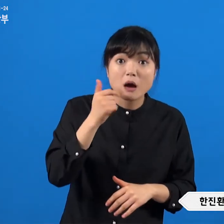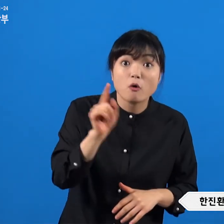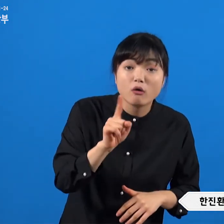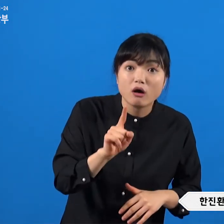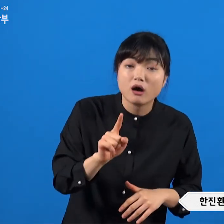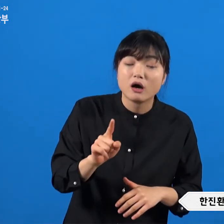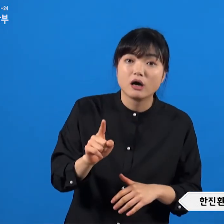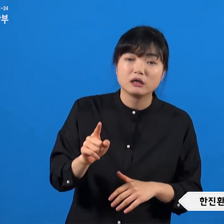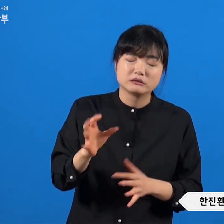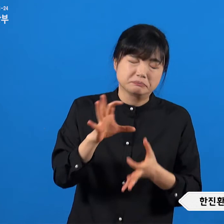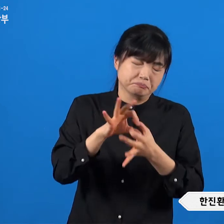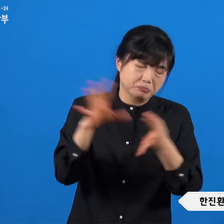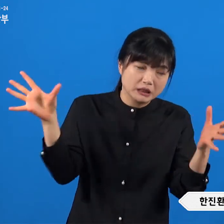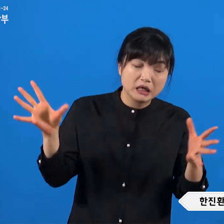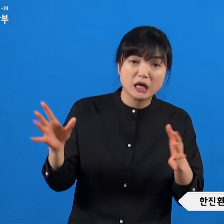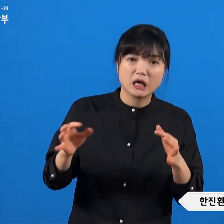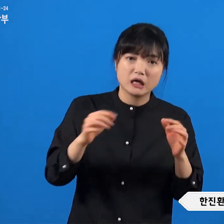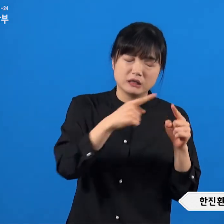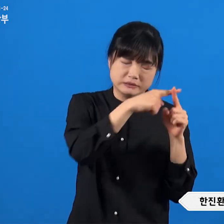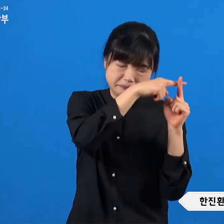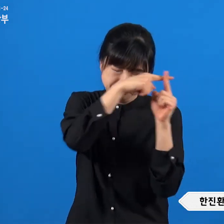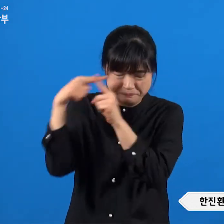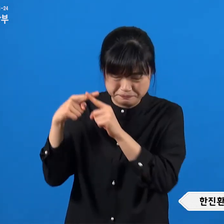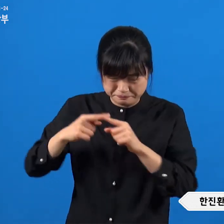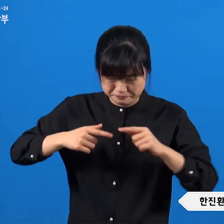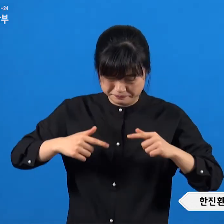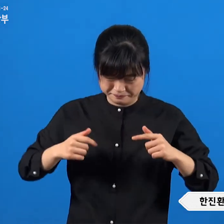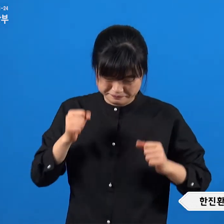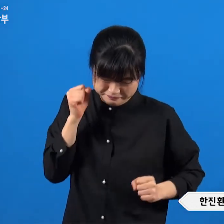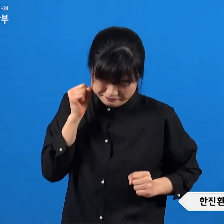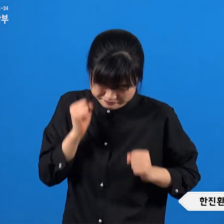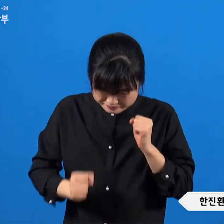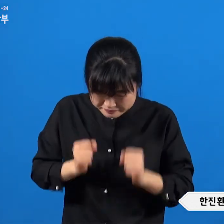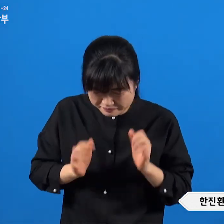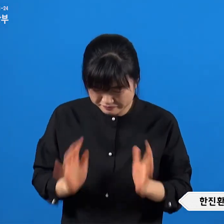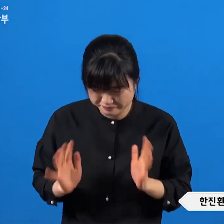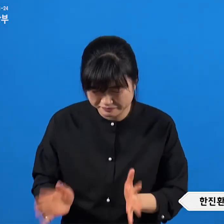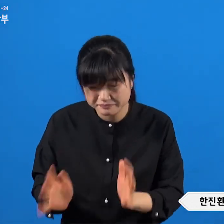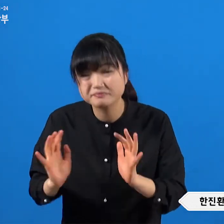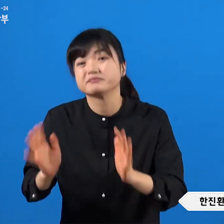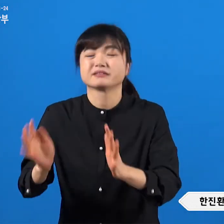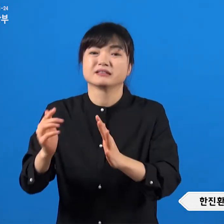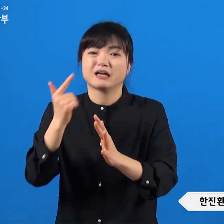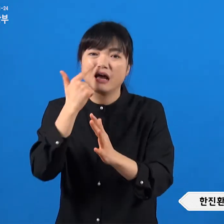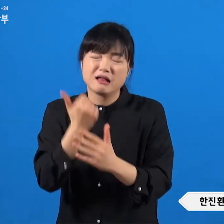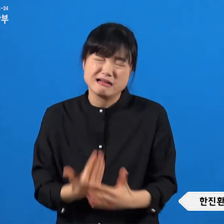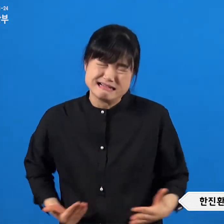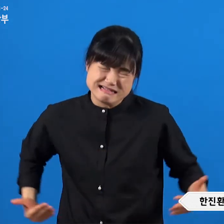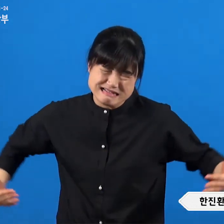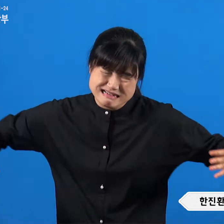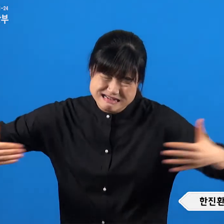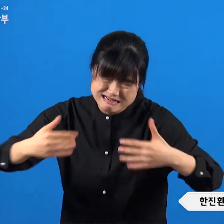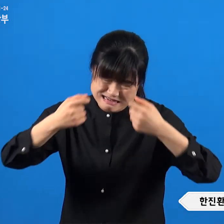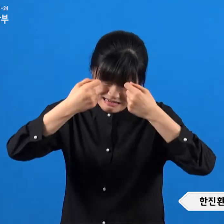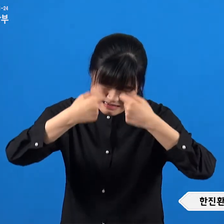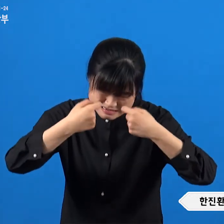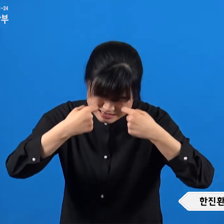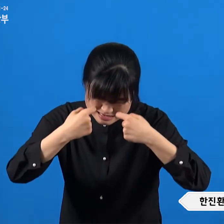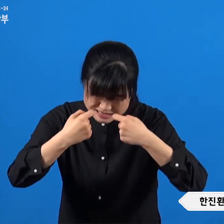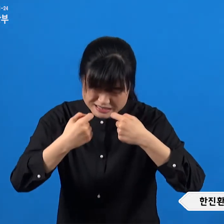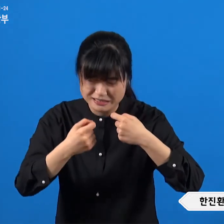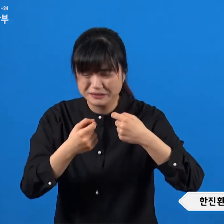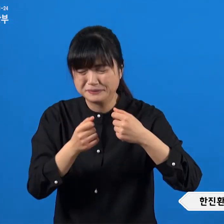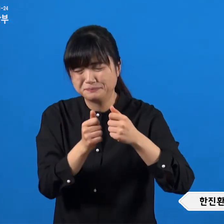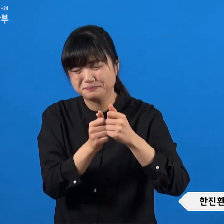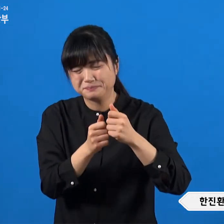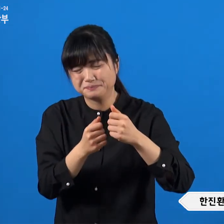거 상관하지 않고 그냥 달려갔습니다. 그리고는 그 아들을 그냥 얼싸안고 눈물로 뺨을